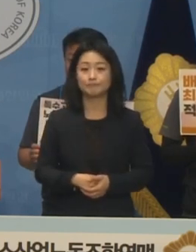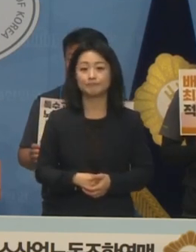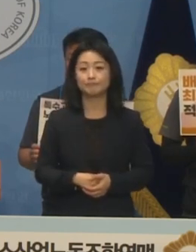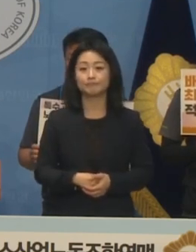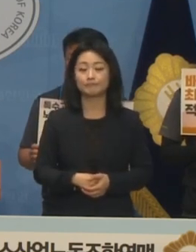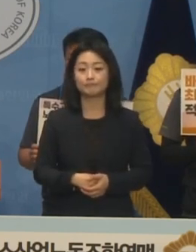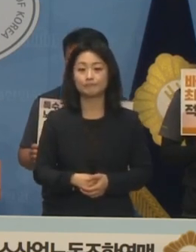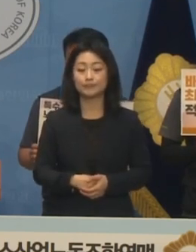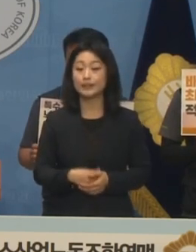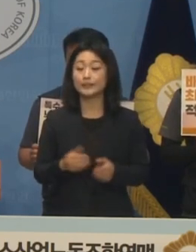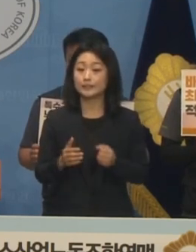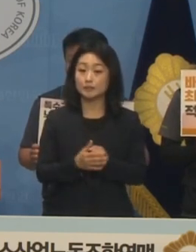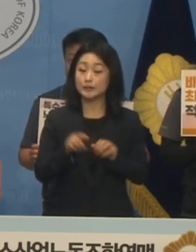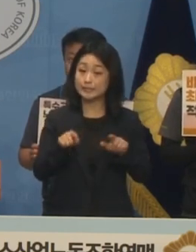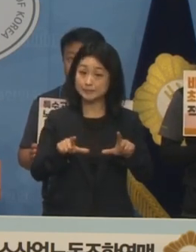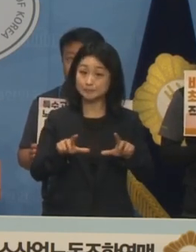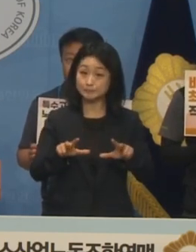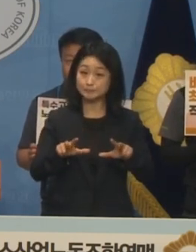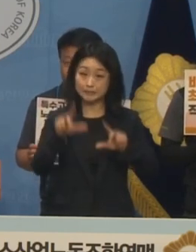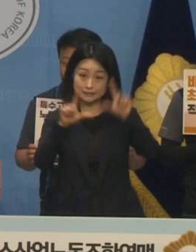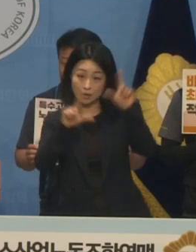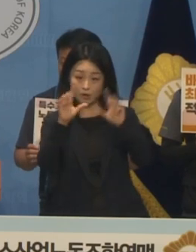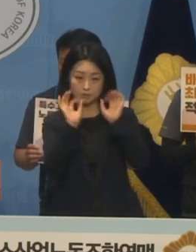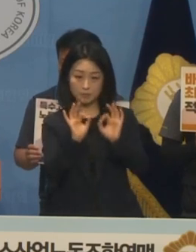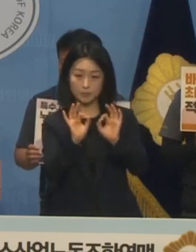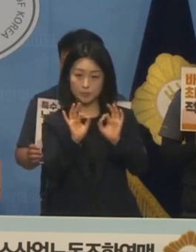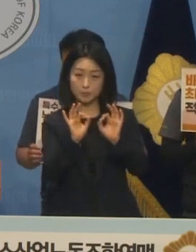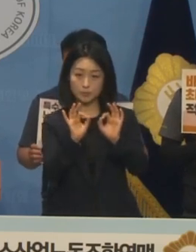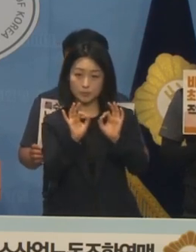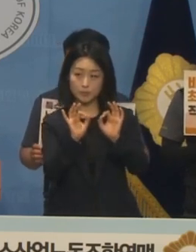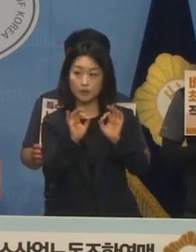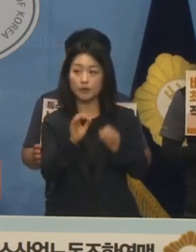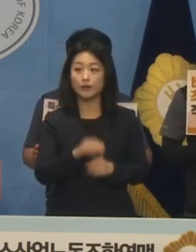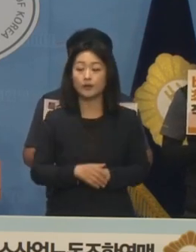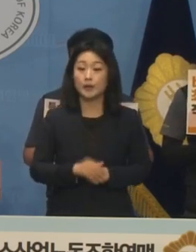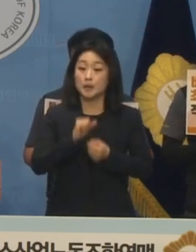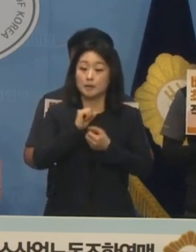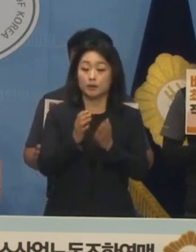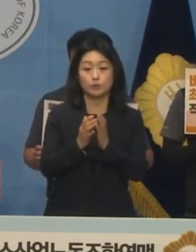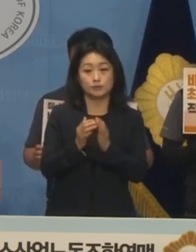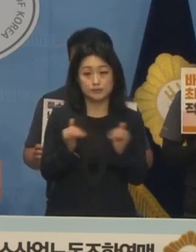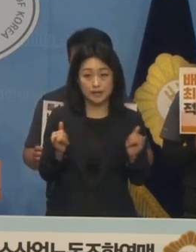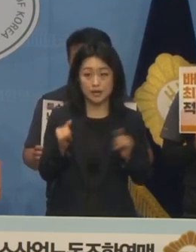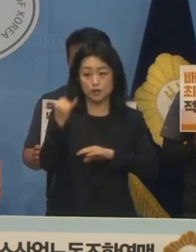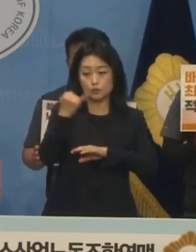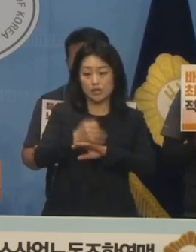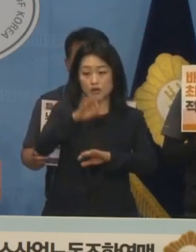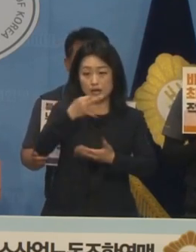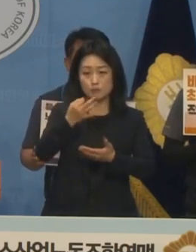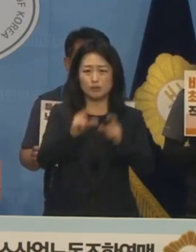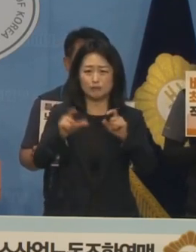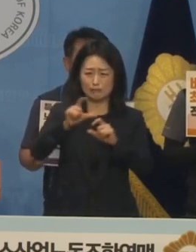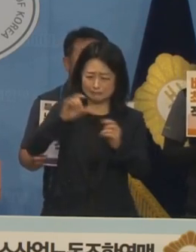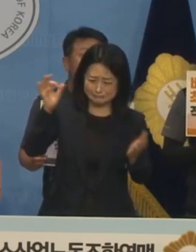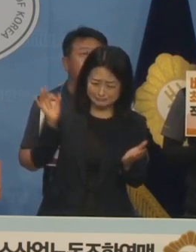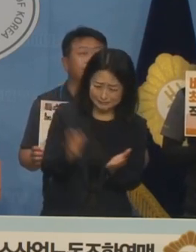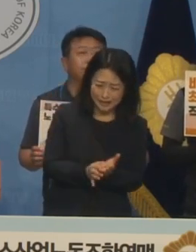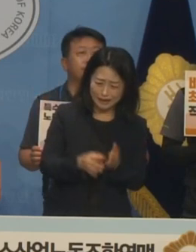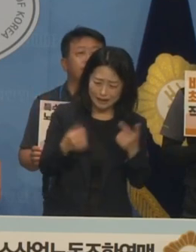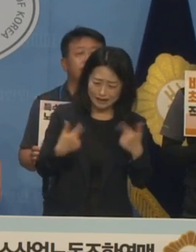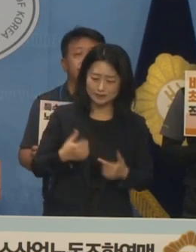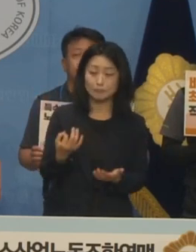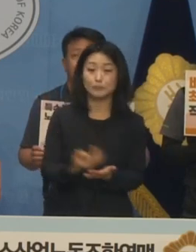최저임금 수준의 임금을 받는 것으로 나타났고, 앞서 말씀드렸듯이 작년 저희 자체 조사로는 최저임금도 못 받는